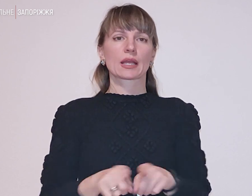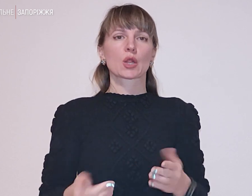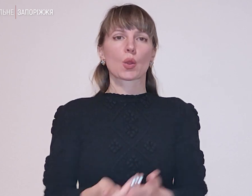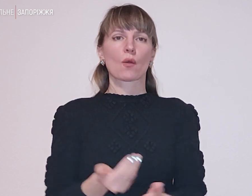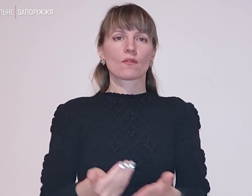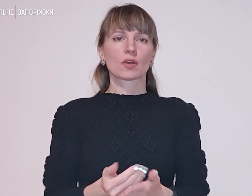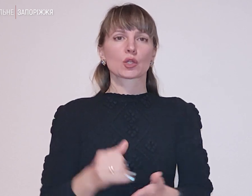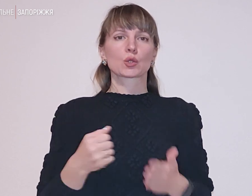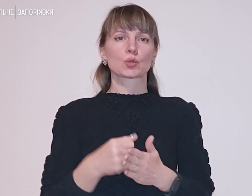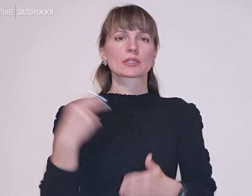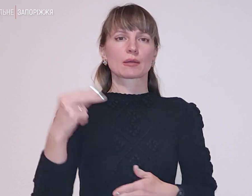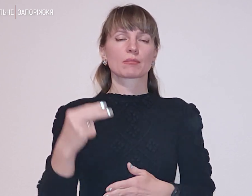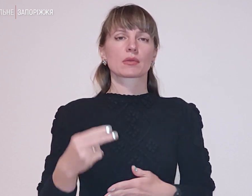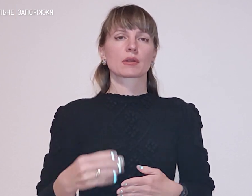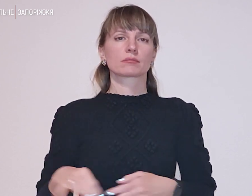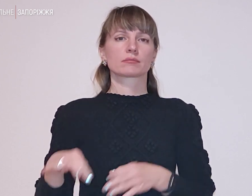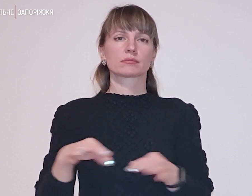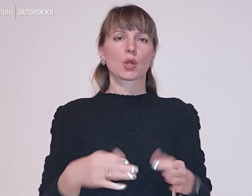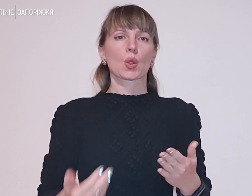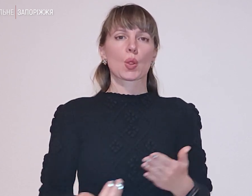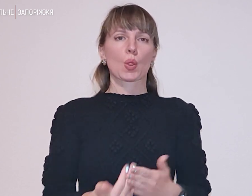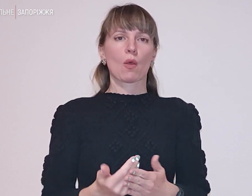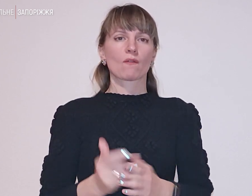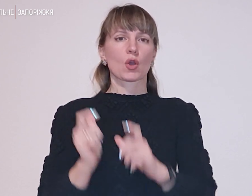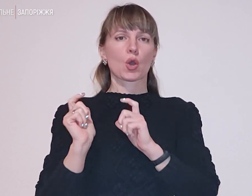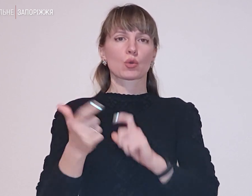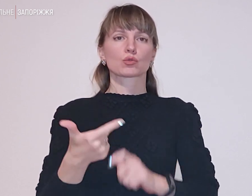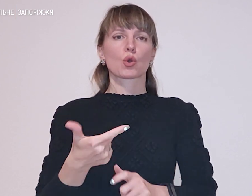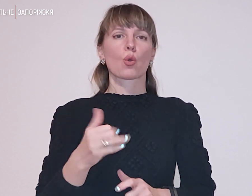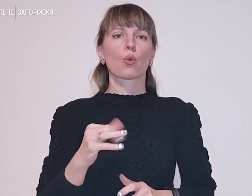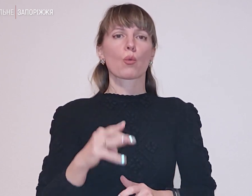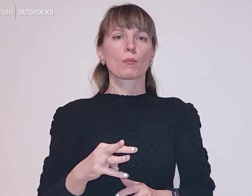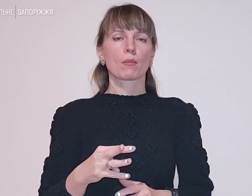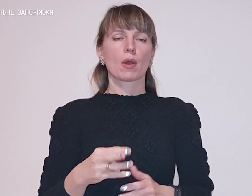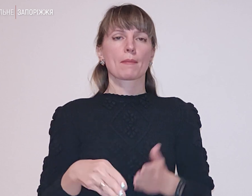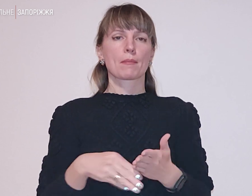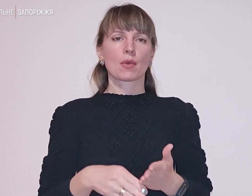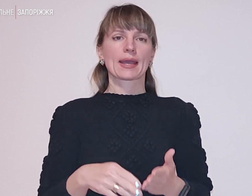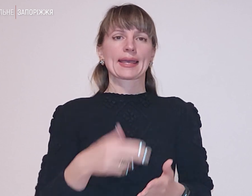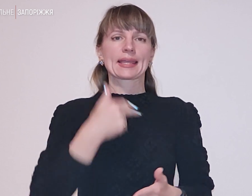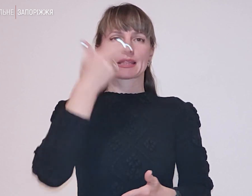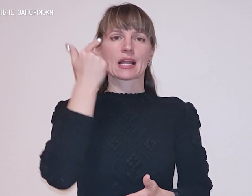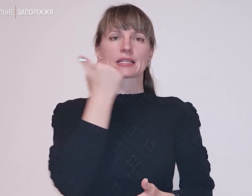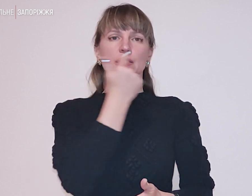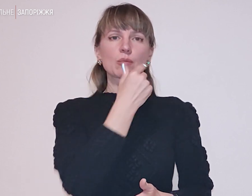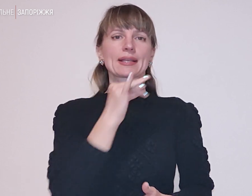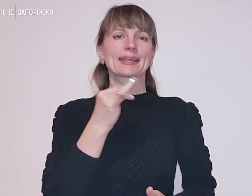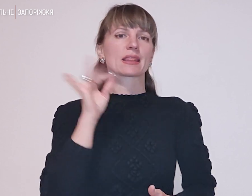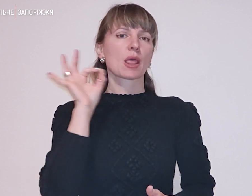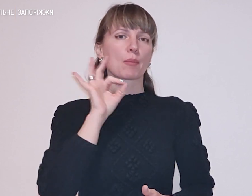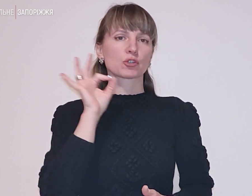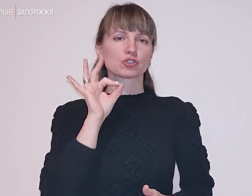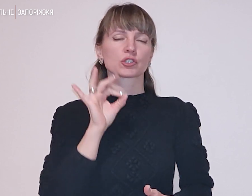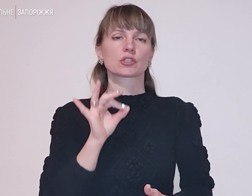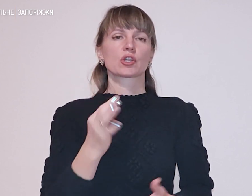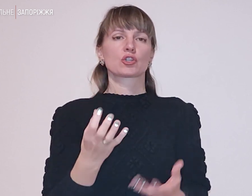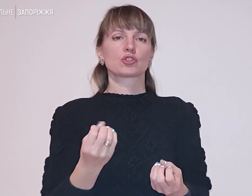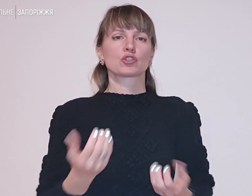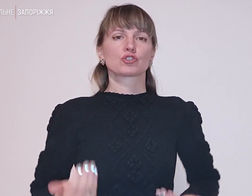До Запоріжжя надійшли чергові вантажі гуманітарної допомоги з Італії, Іспанії та Німеччини. Зокрема, жителі обласного центру